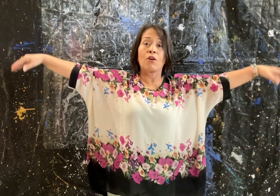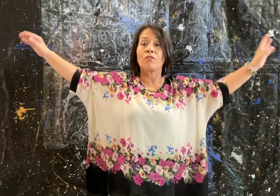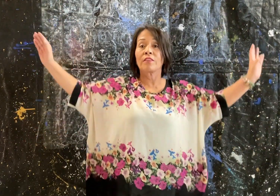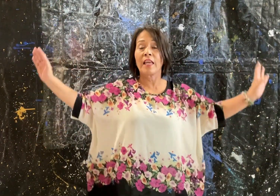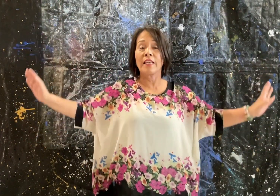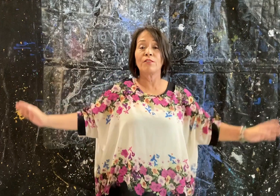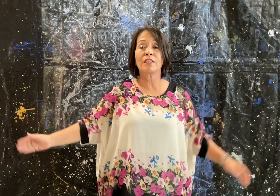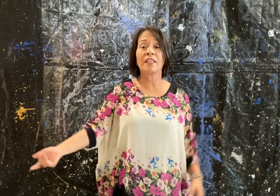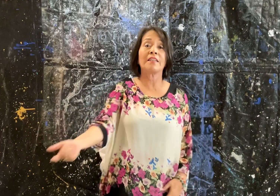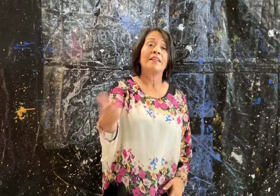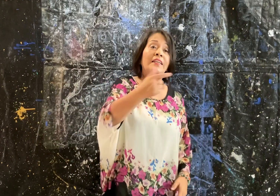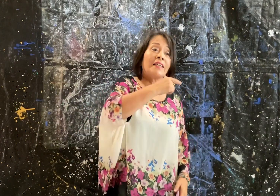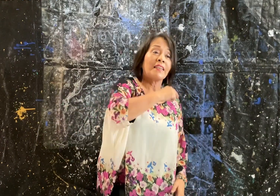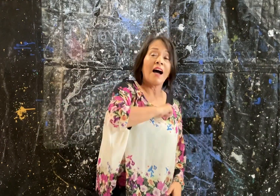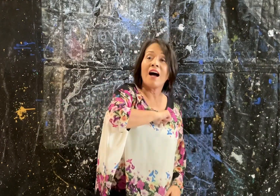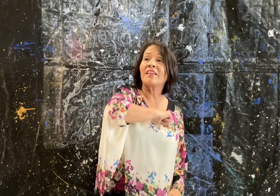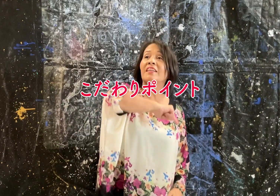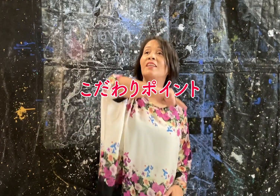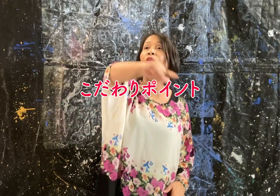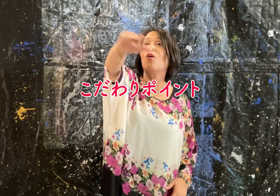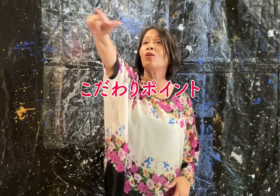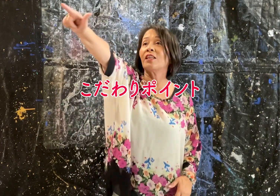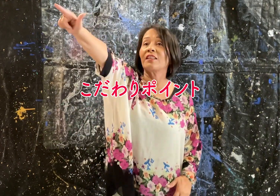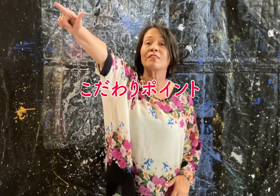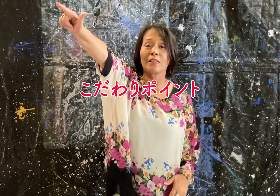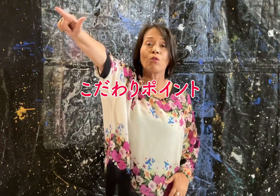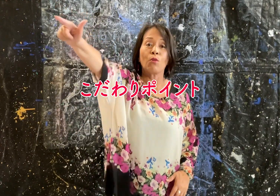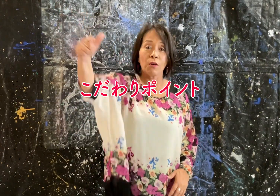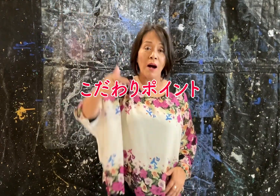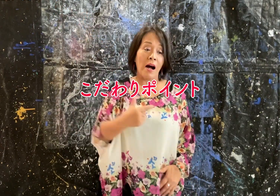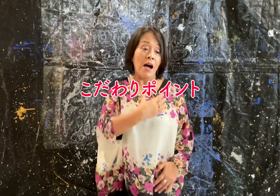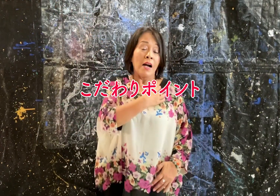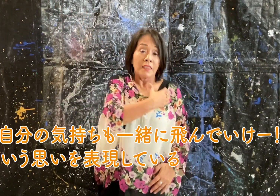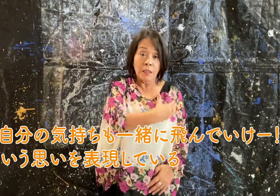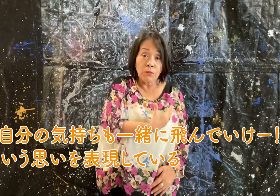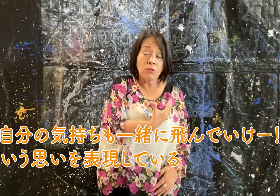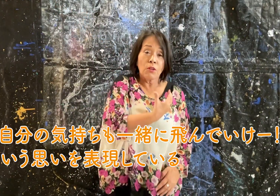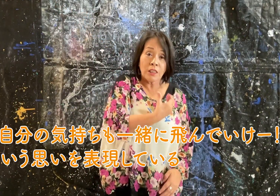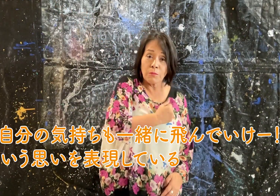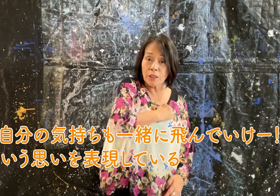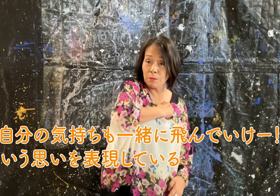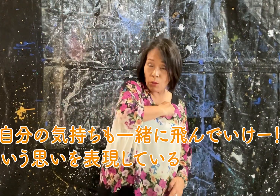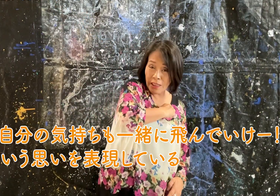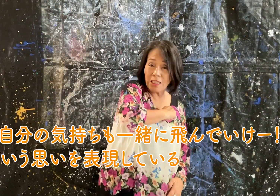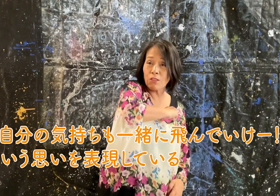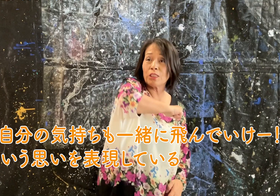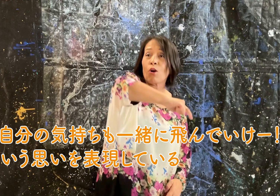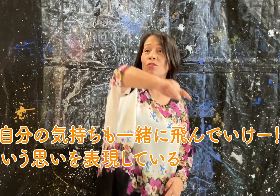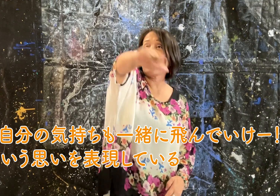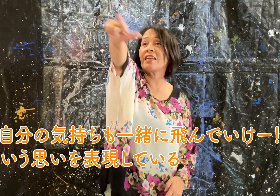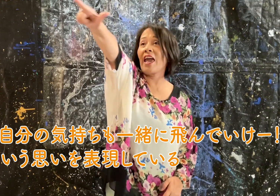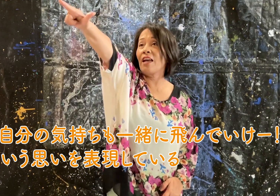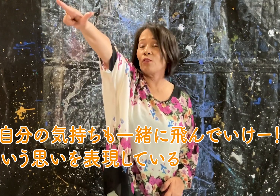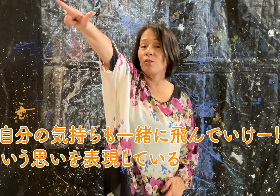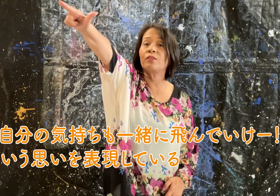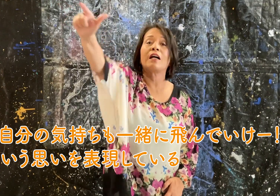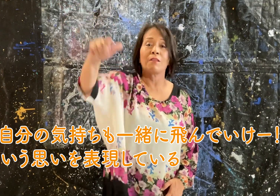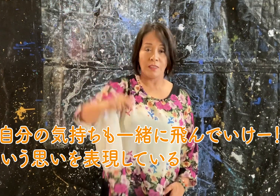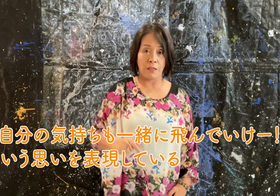飛んで行き太陽ってやってるんですけどこれは自分の気持ちも一緒に飛んでいけという風に表して